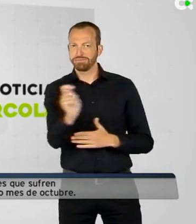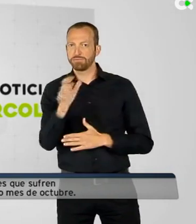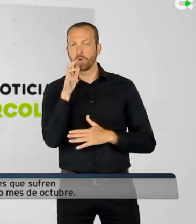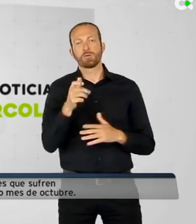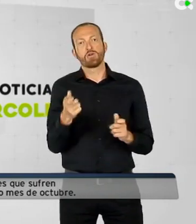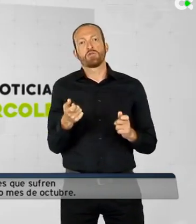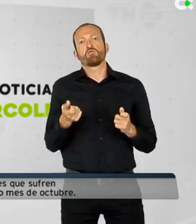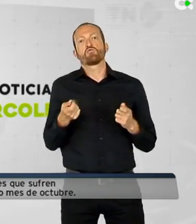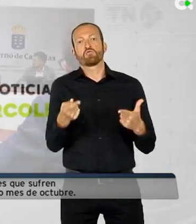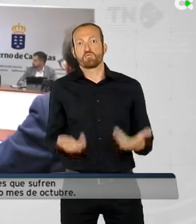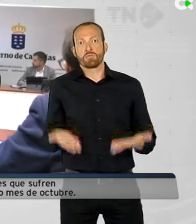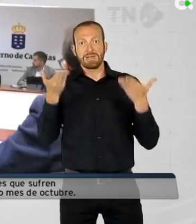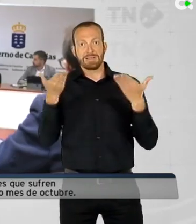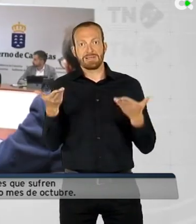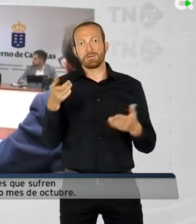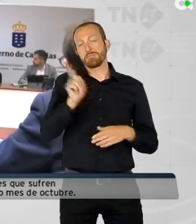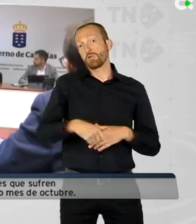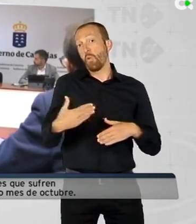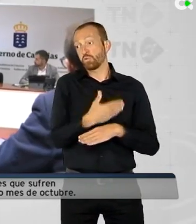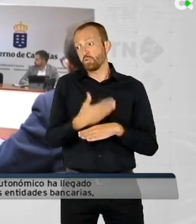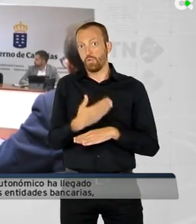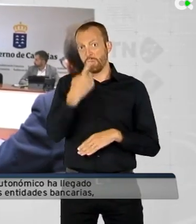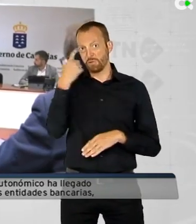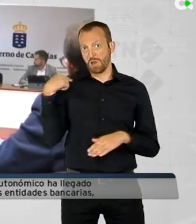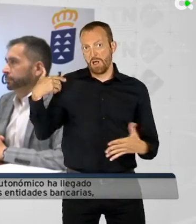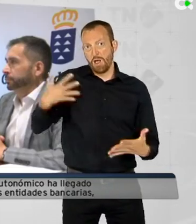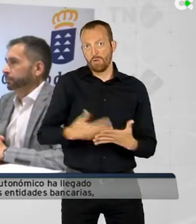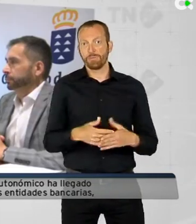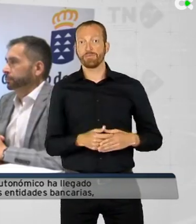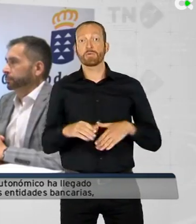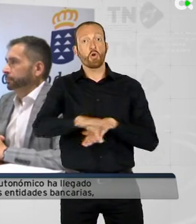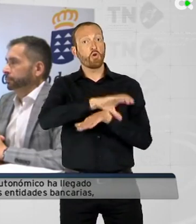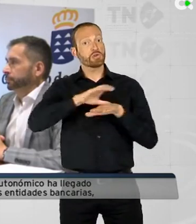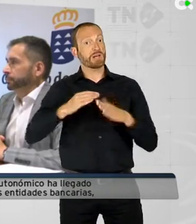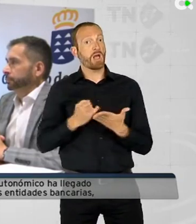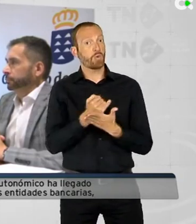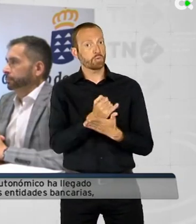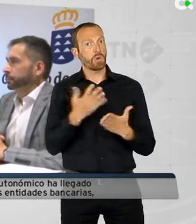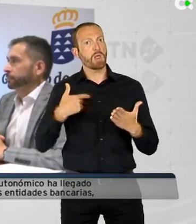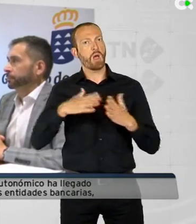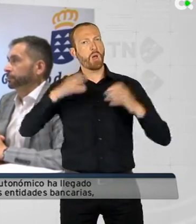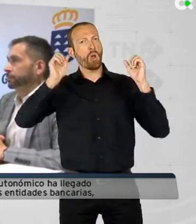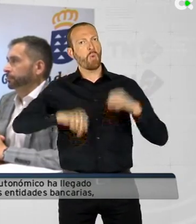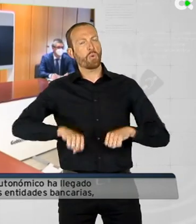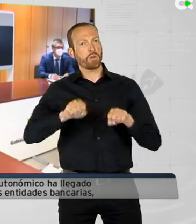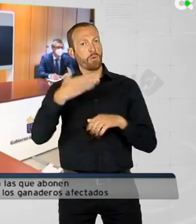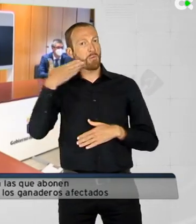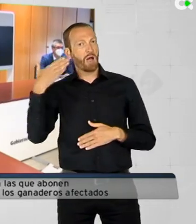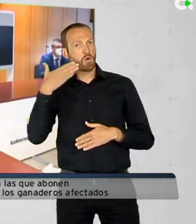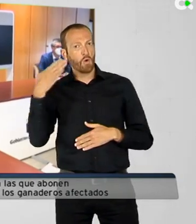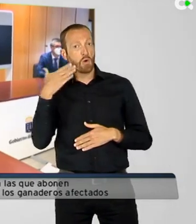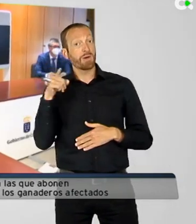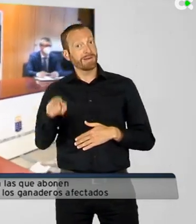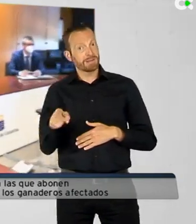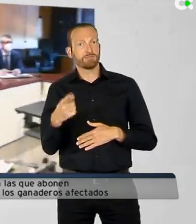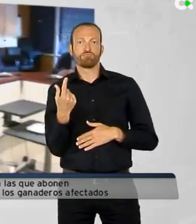los sobrecostes que sufren desde el pasado mes de octubre. El departamento autonómico ha llegado a un acuerdo con las entidades bancarias, quienes